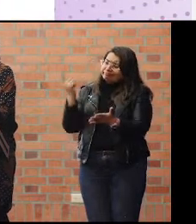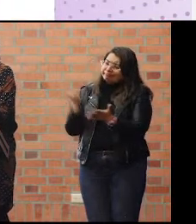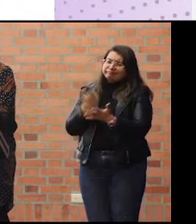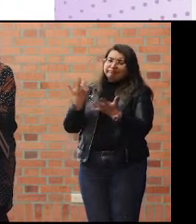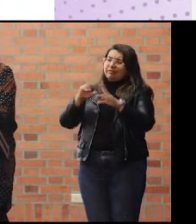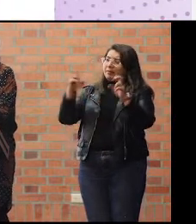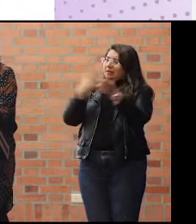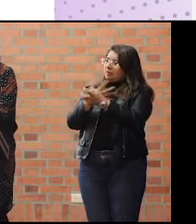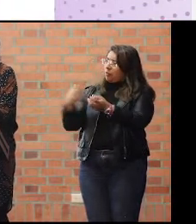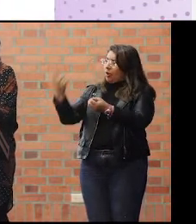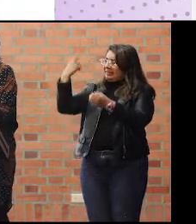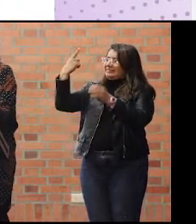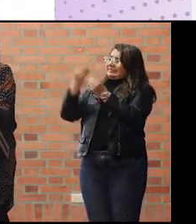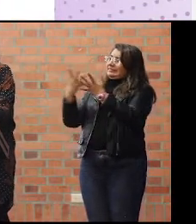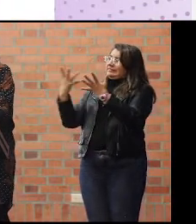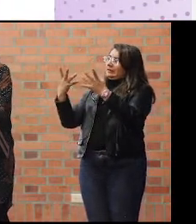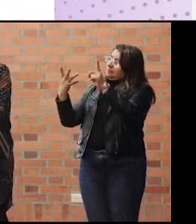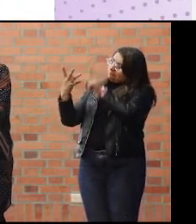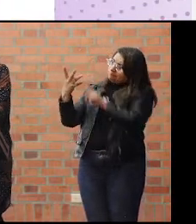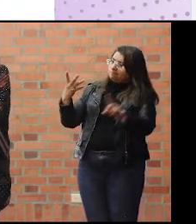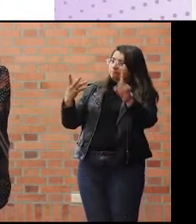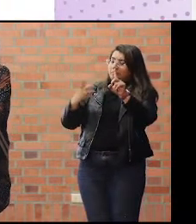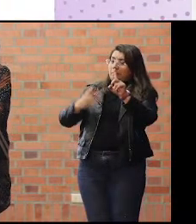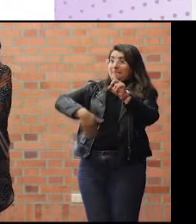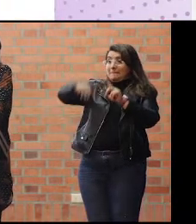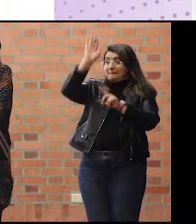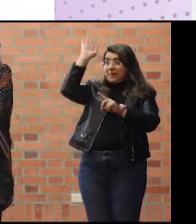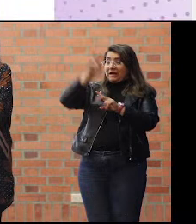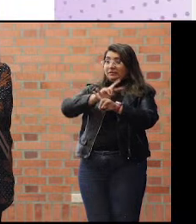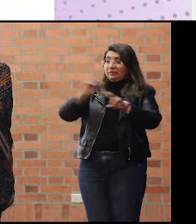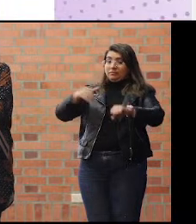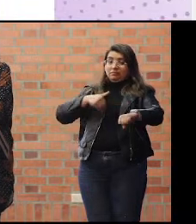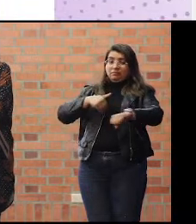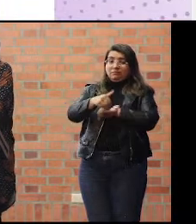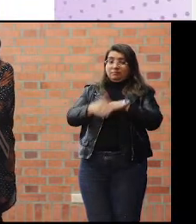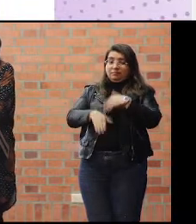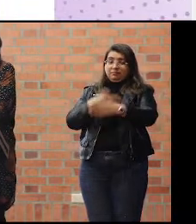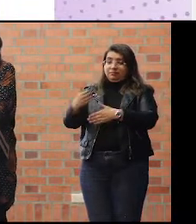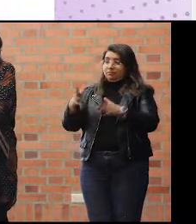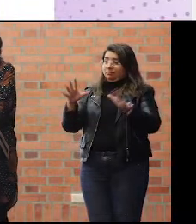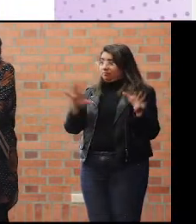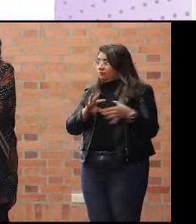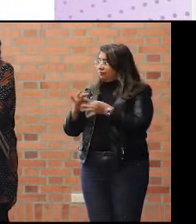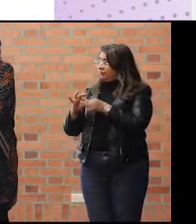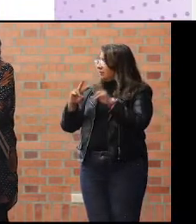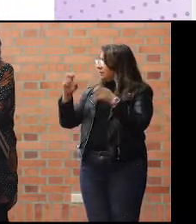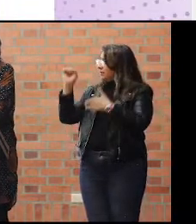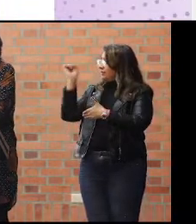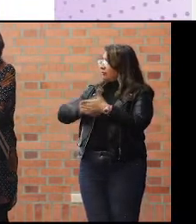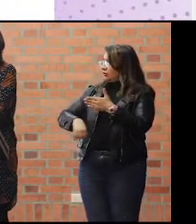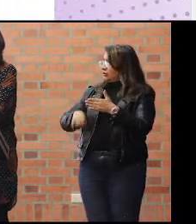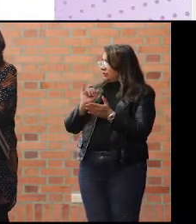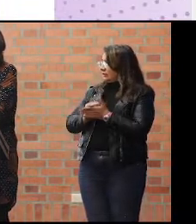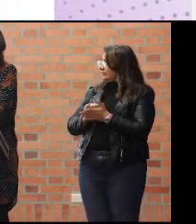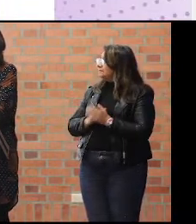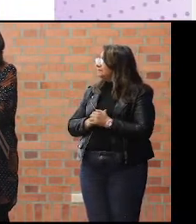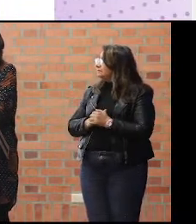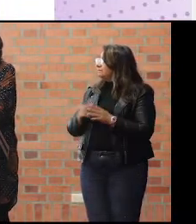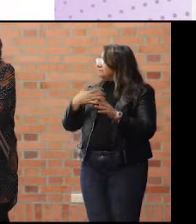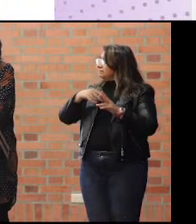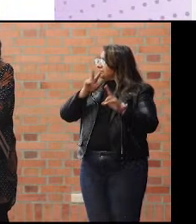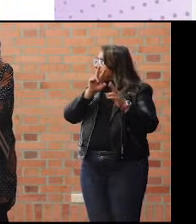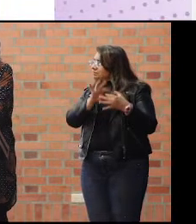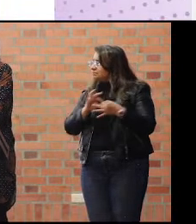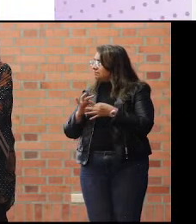política pero también el mantel tendido y el aroma que llega a la cocina los sabores y el vino el humo de los